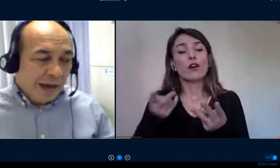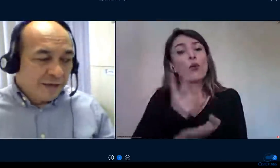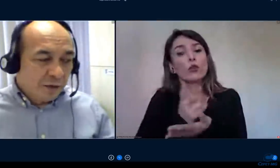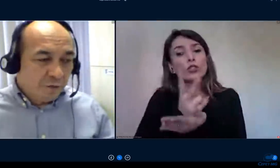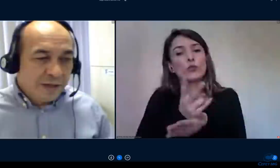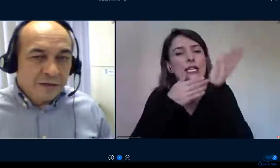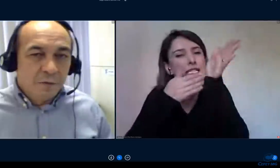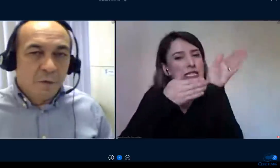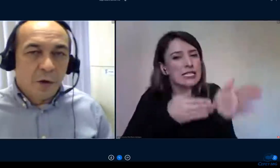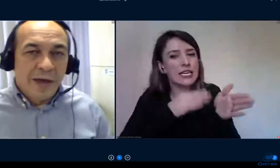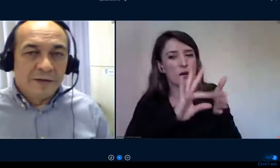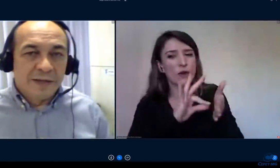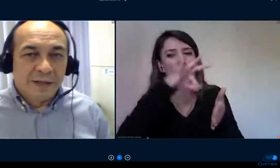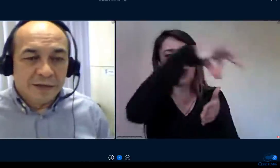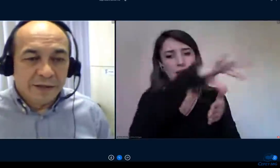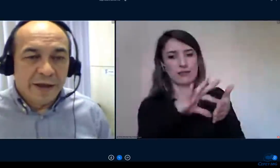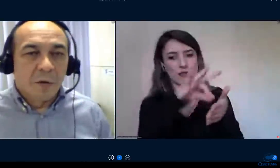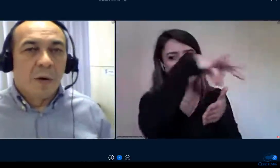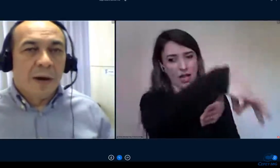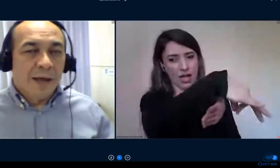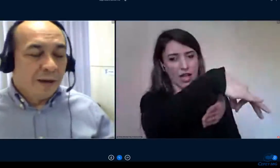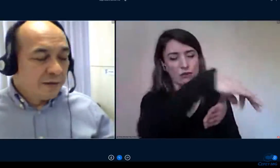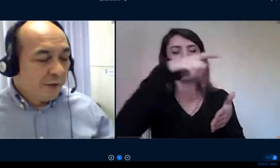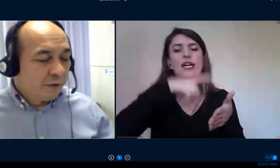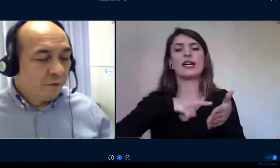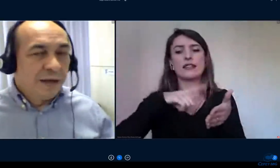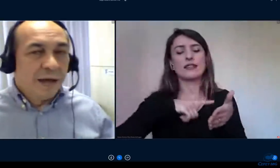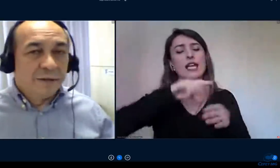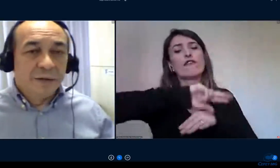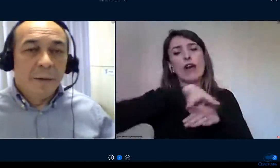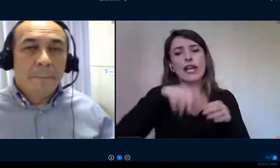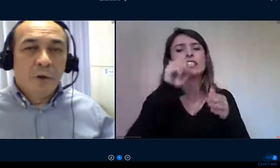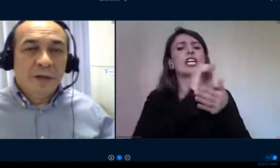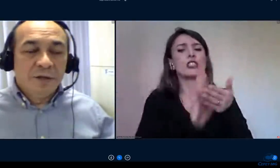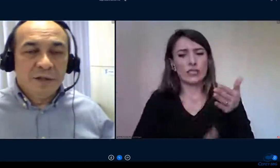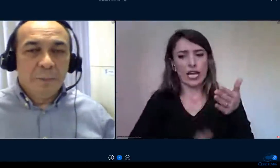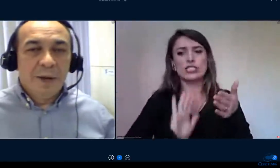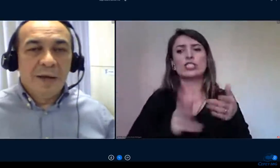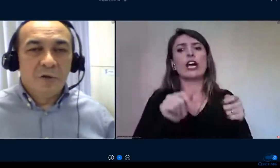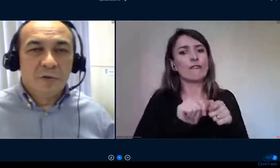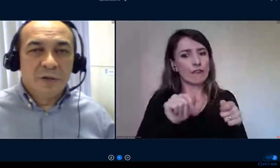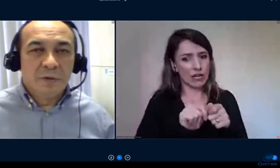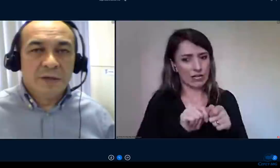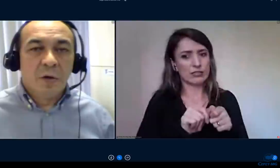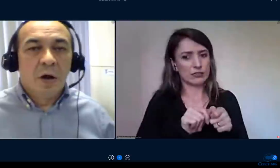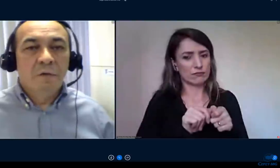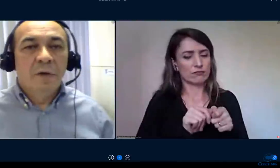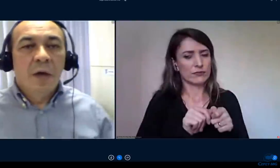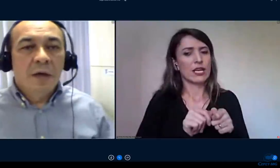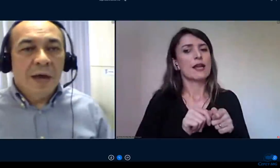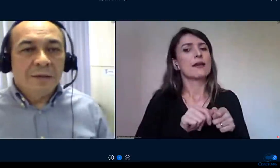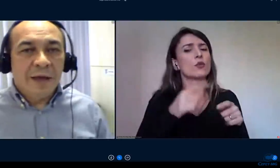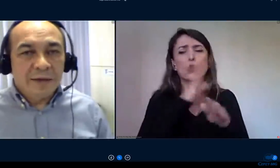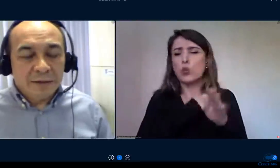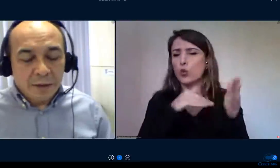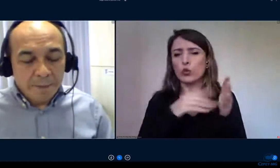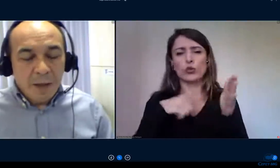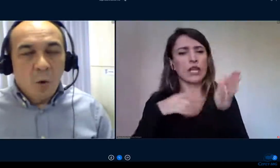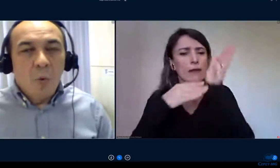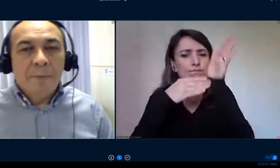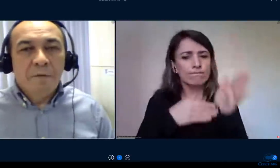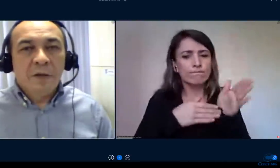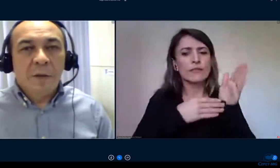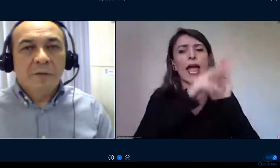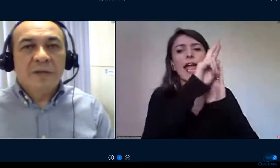aí as atividades que foram realizadas até agora, elas são atividades protegidas pela resolução 19 que atesta